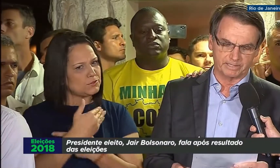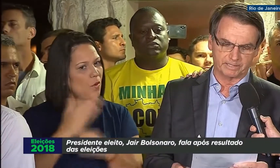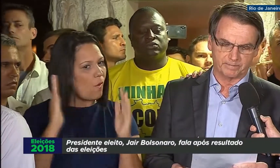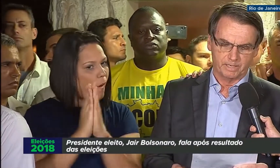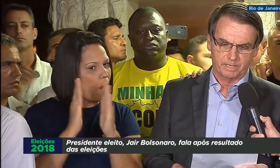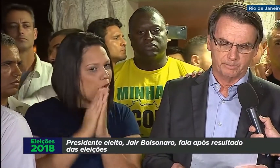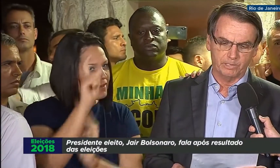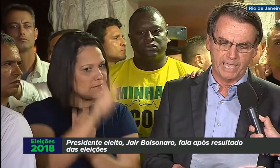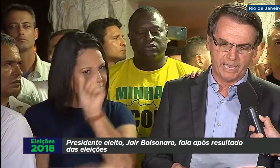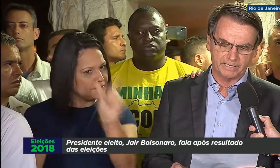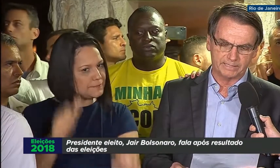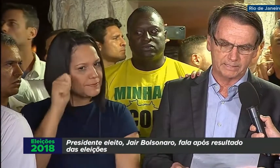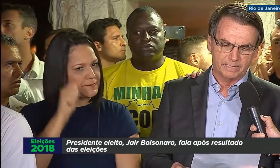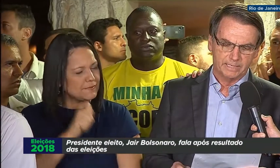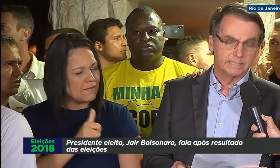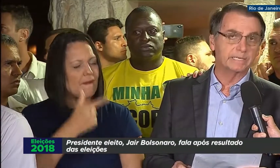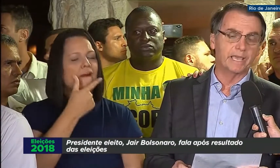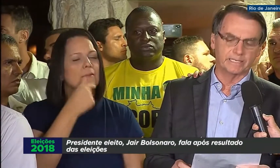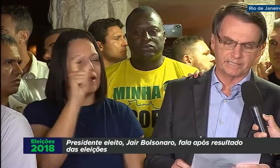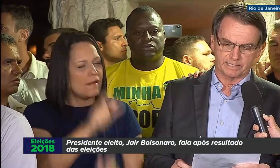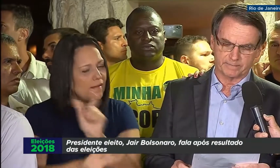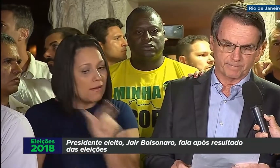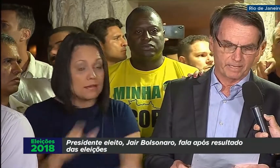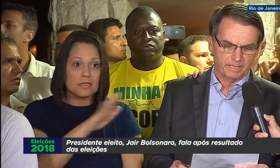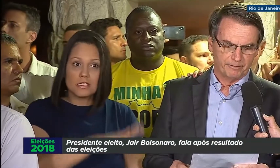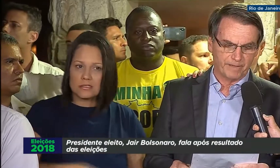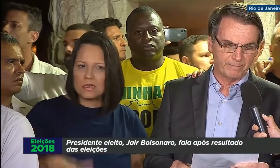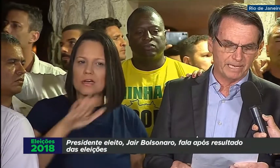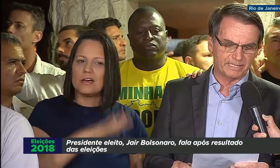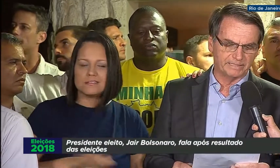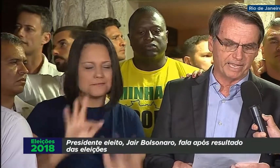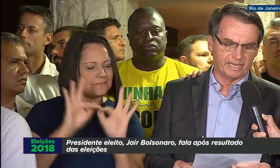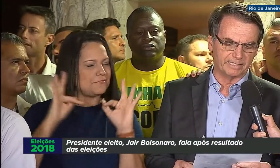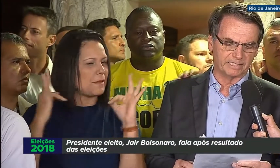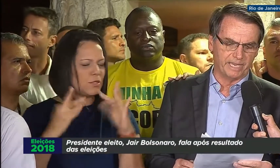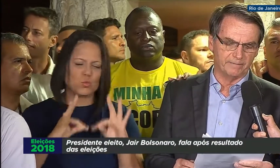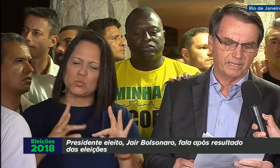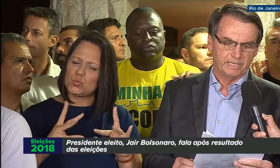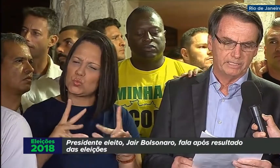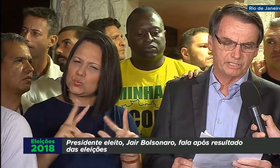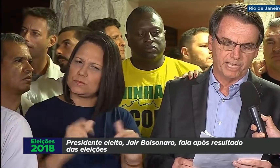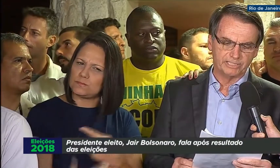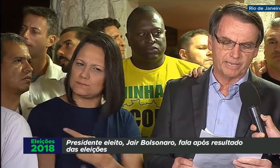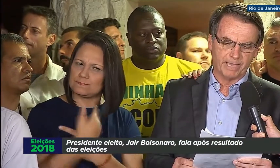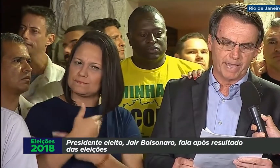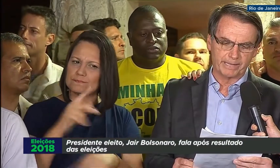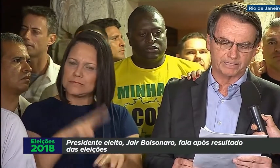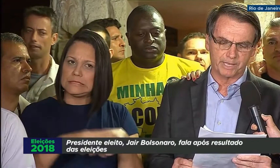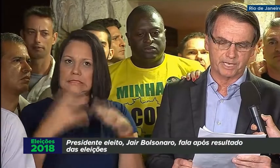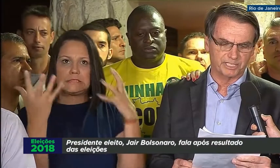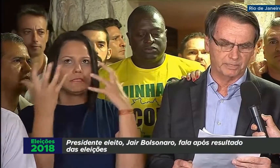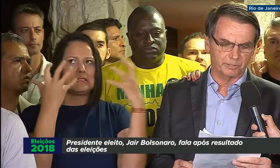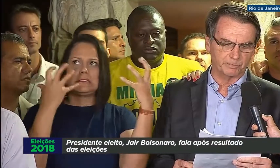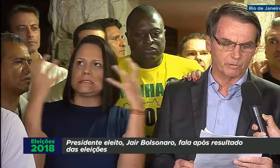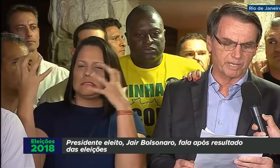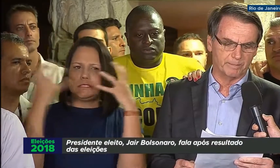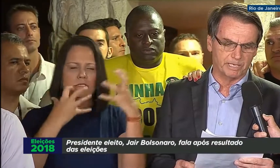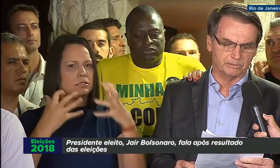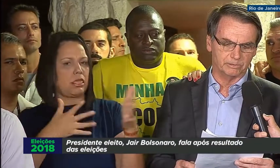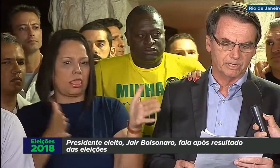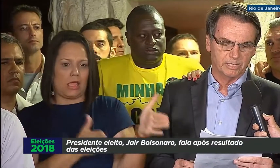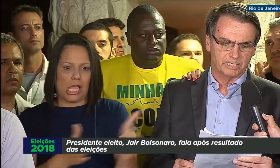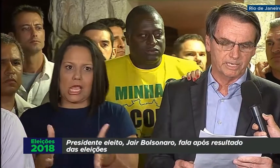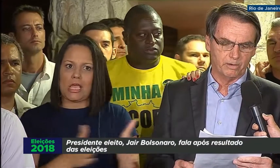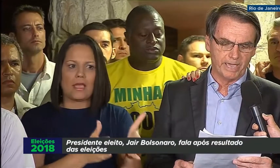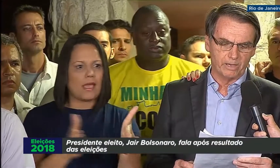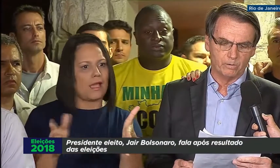de homens, mulheres, crianças, famílias inteiras que, diante da ameaça de seguirmos por um